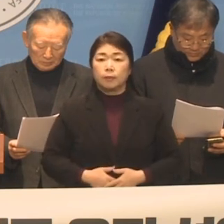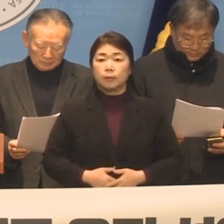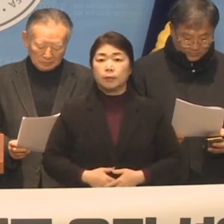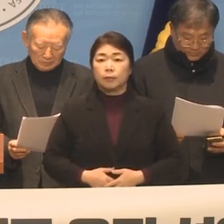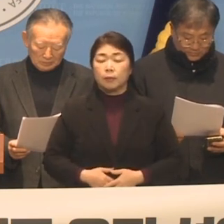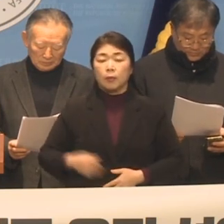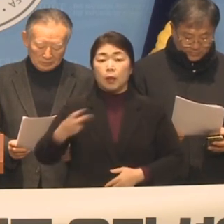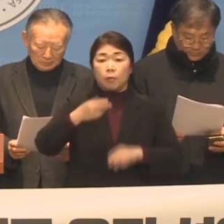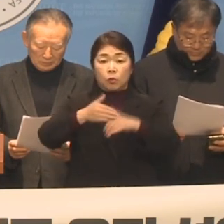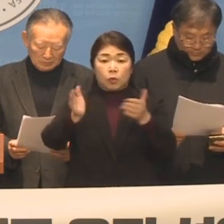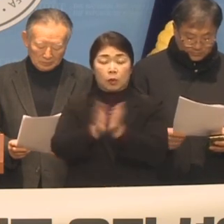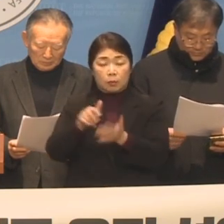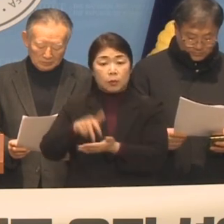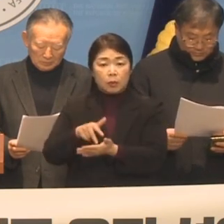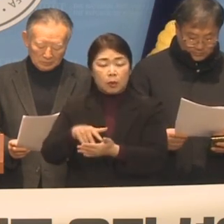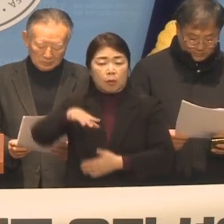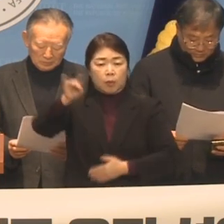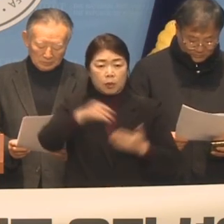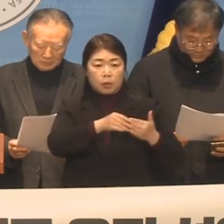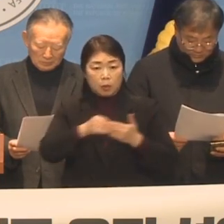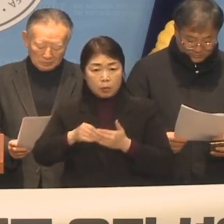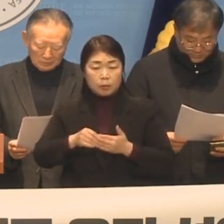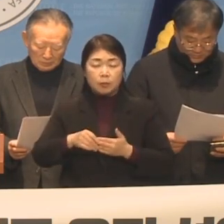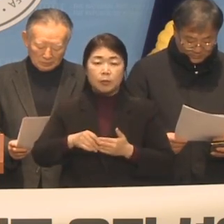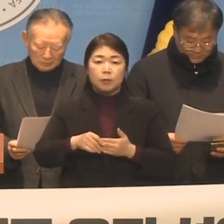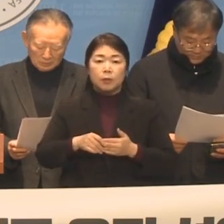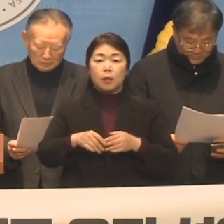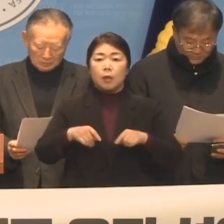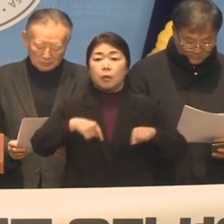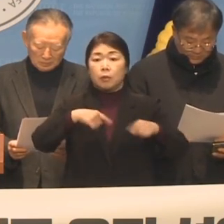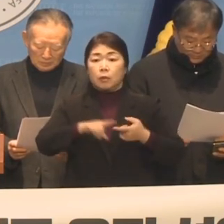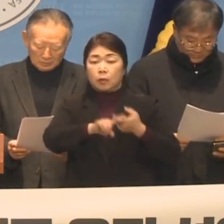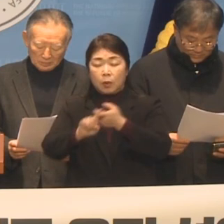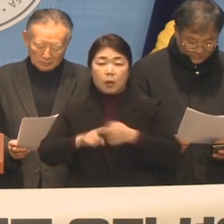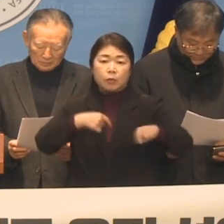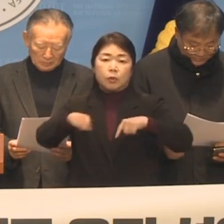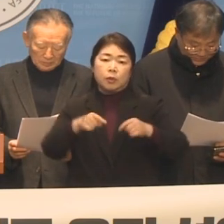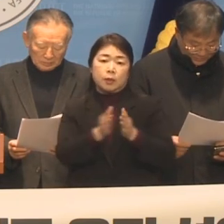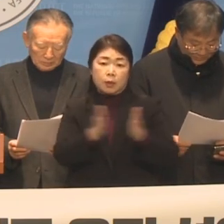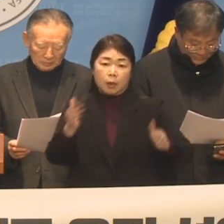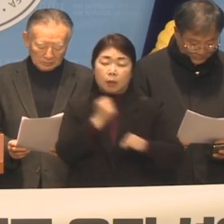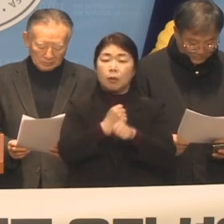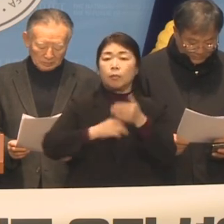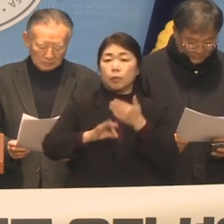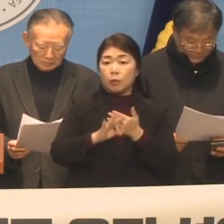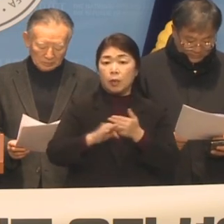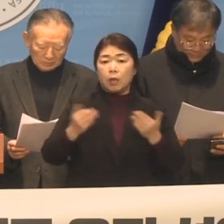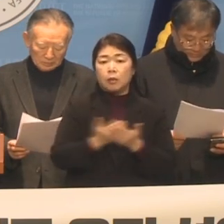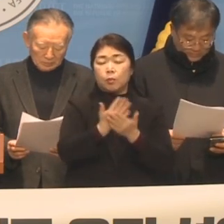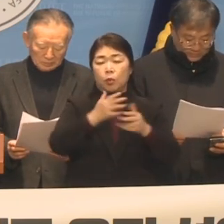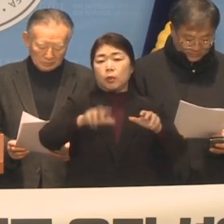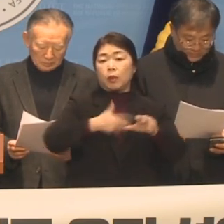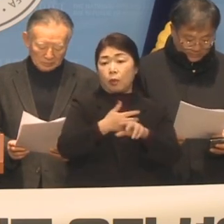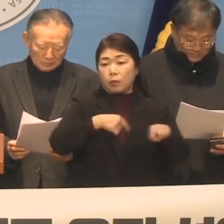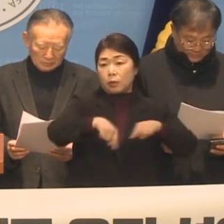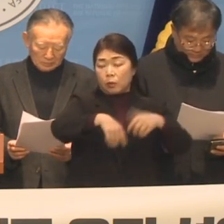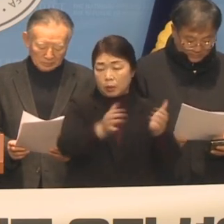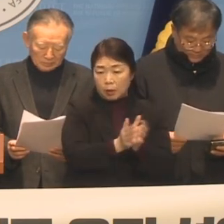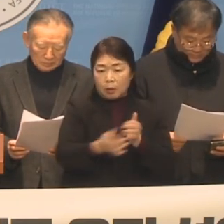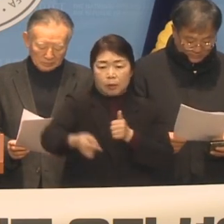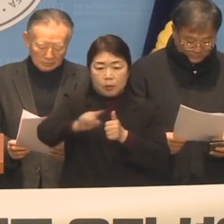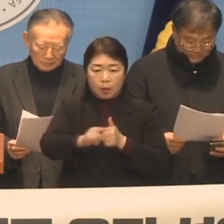더불어민주당이 선도적으로 연합정치의 길로 나서면서 진보개혁 정당의 연합정치